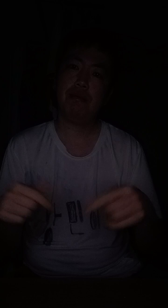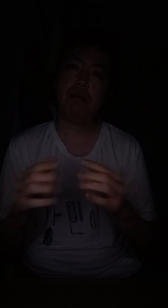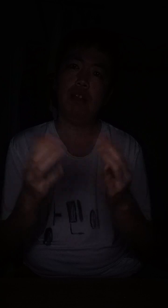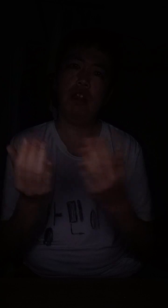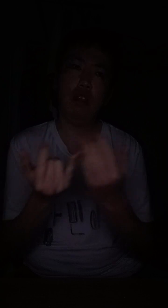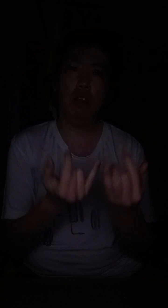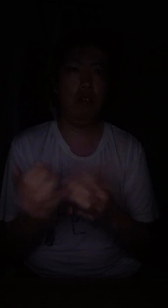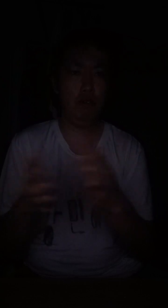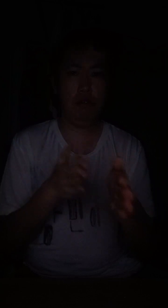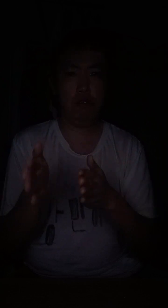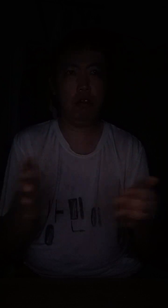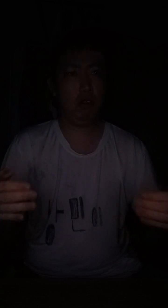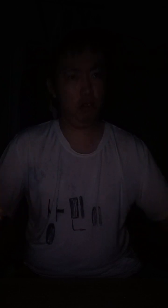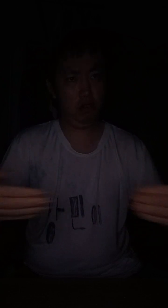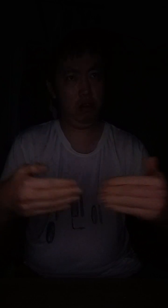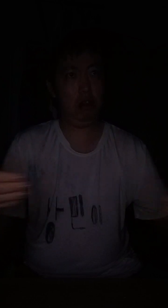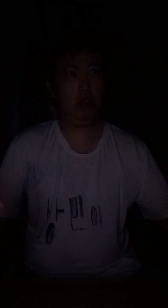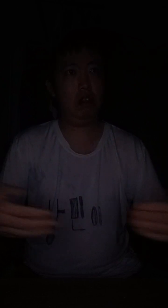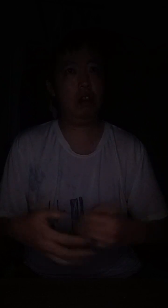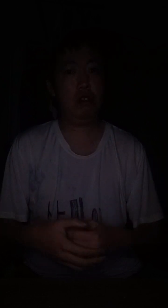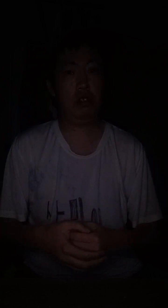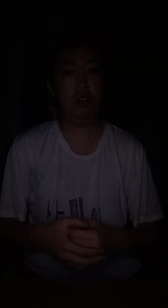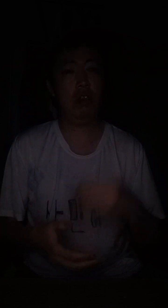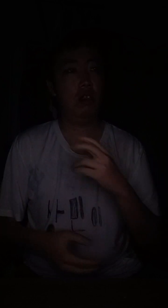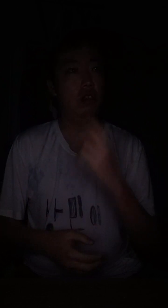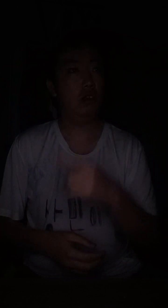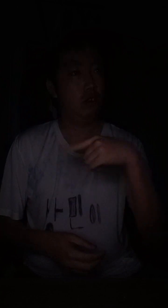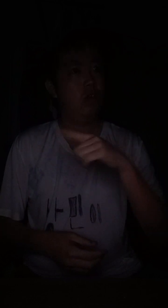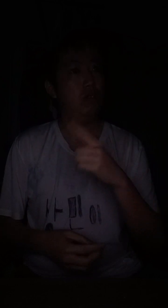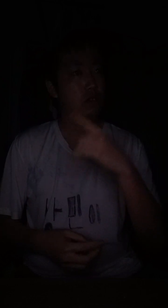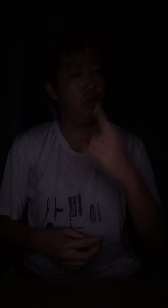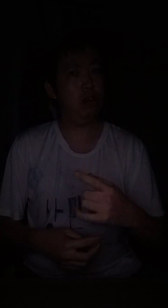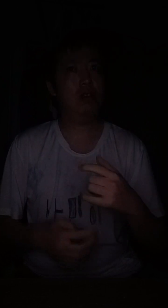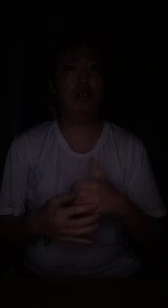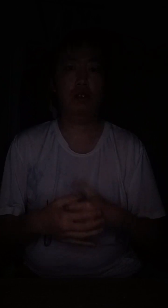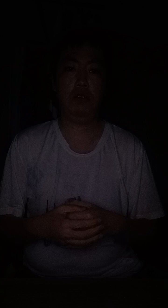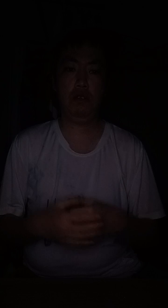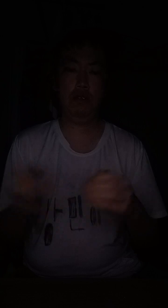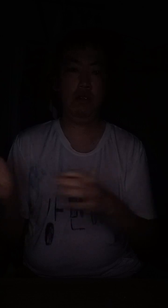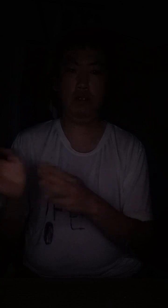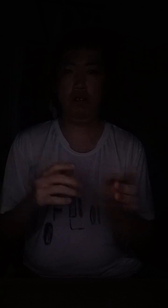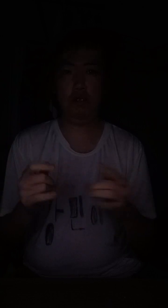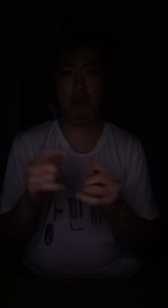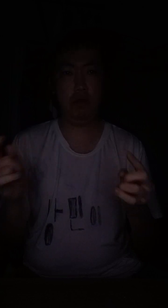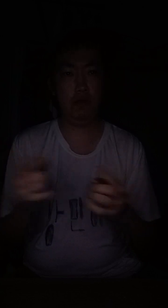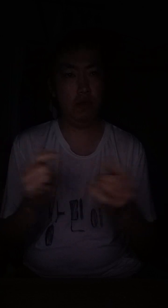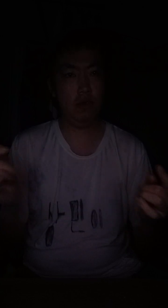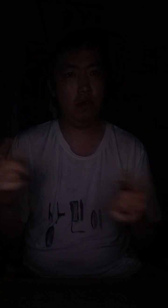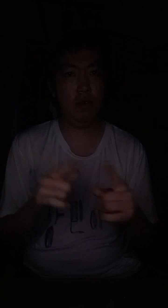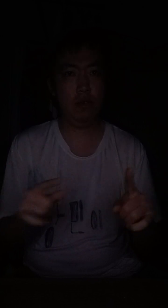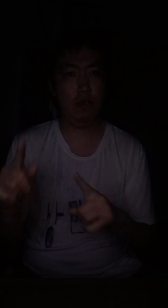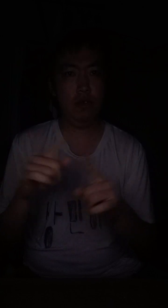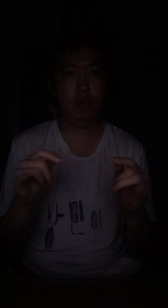추모하는 발길이 이어졌습니다. 박원순 서울시장은 추모 공간과 수천 개의 메모를 보존하는 방안을 검토하겠다고